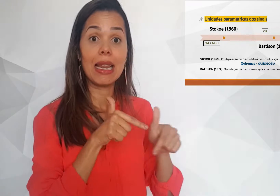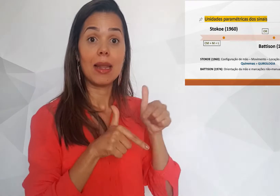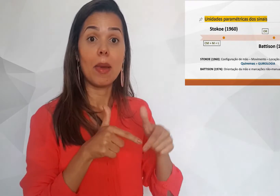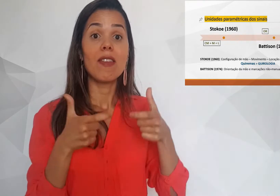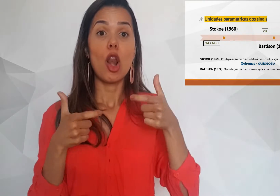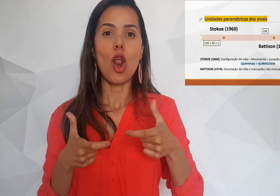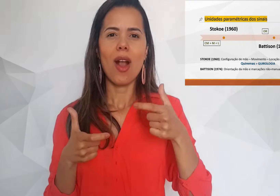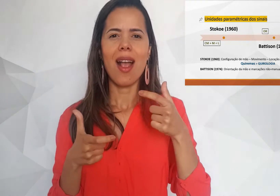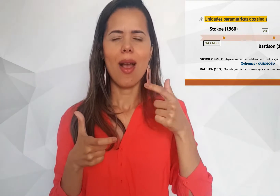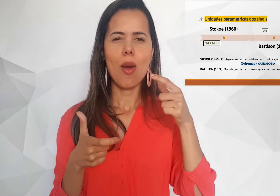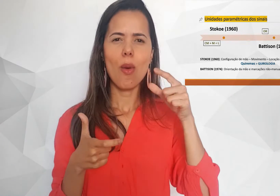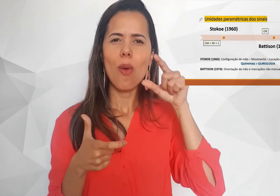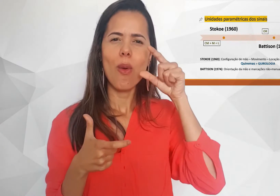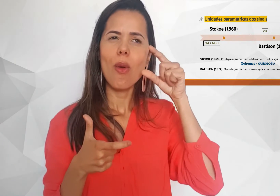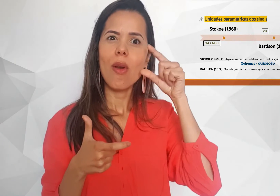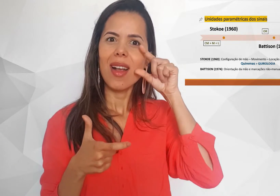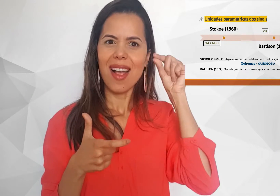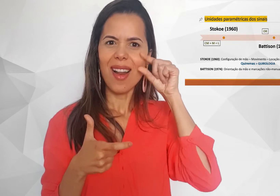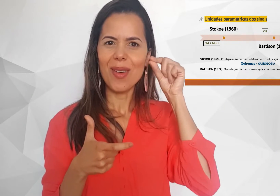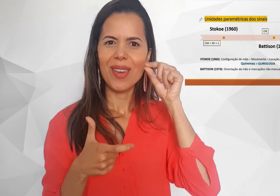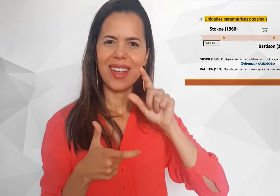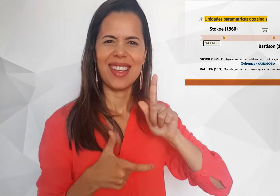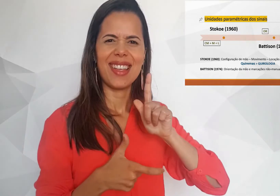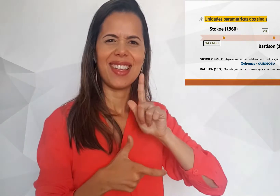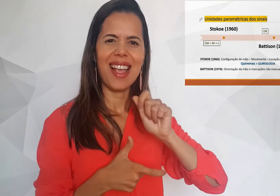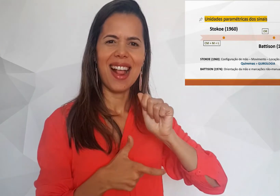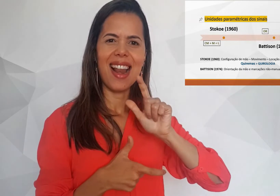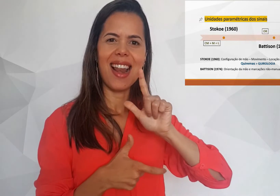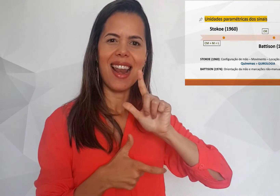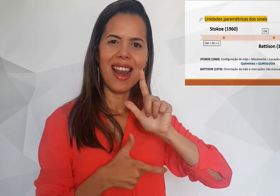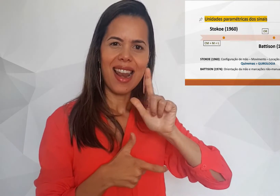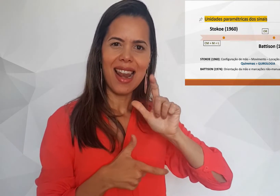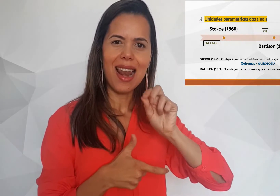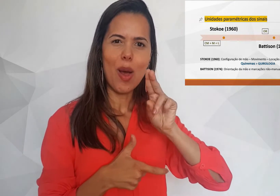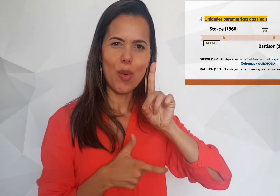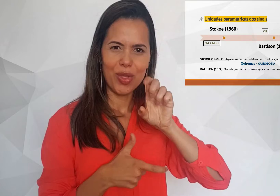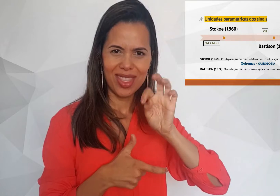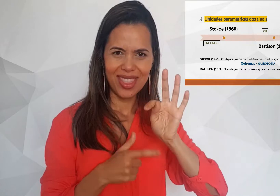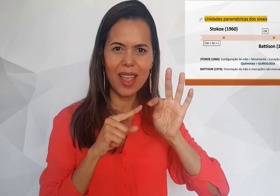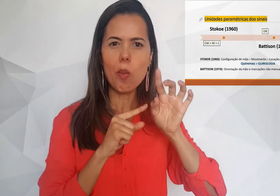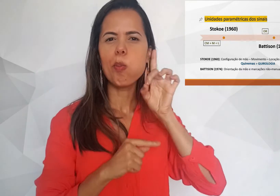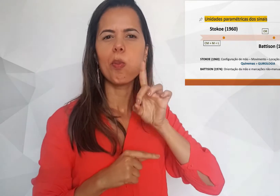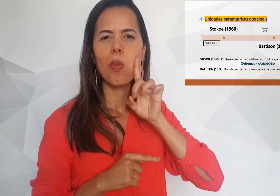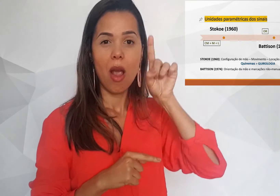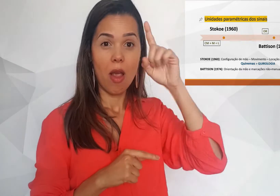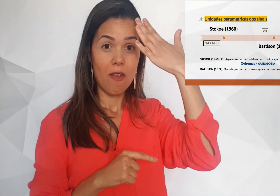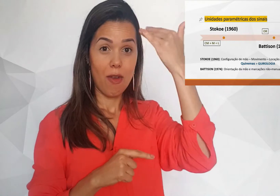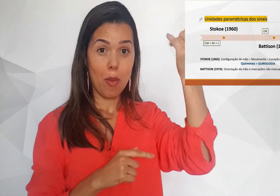trabalhava na Universidade de Gallaudet, né, que hoje tornou-se tão reconhecida em razão da sua relevância e dos trabalhos de pesquisas que